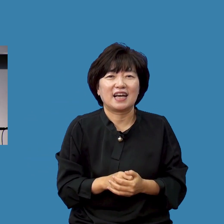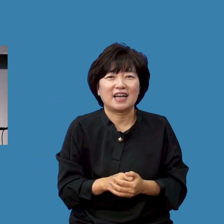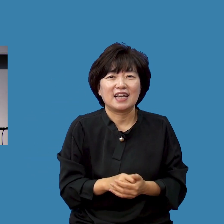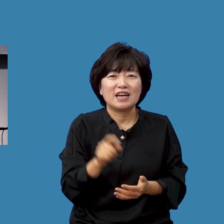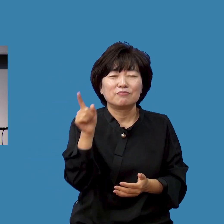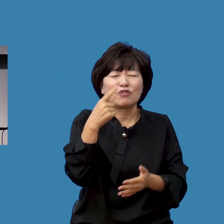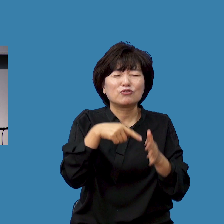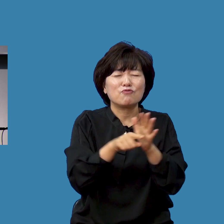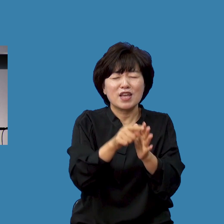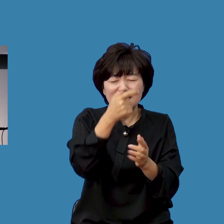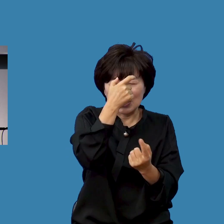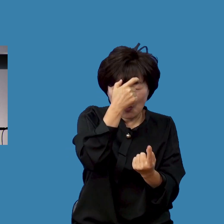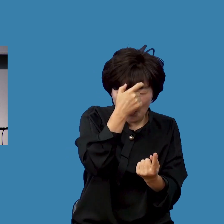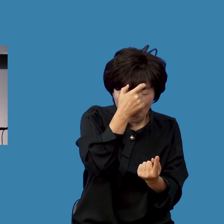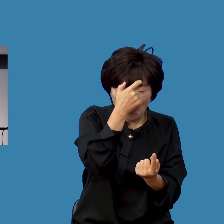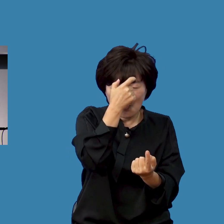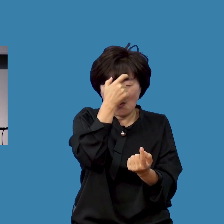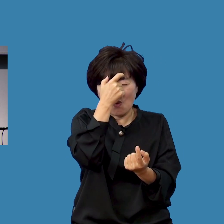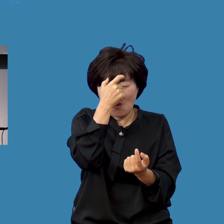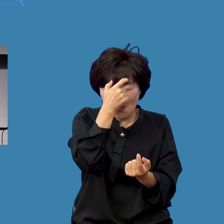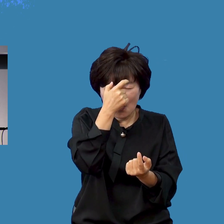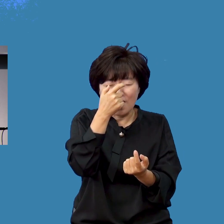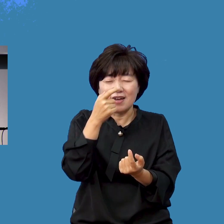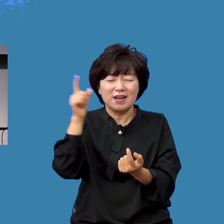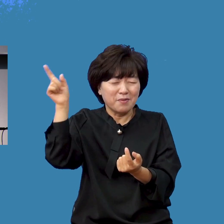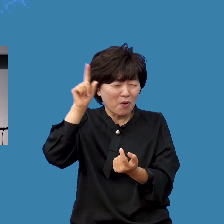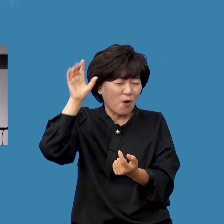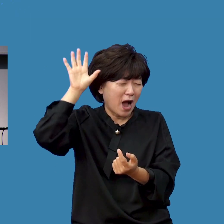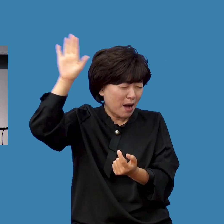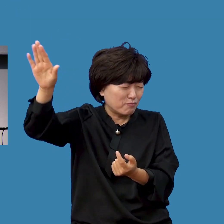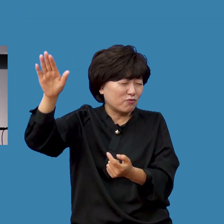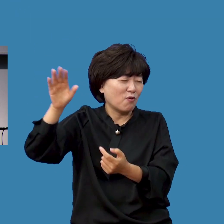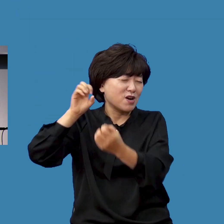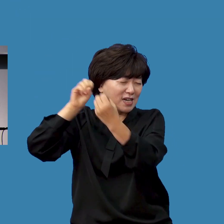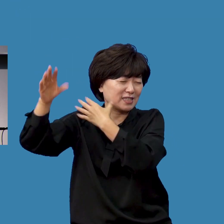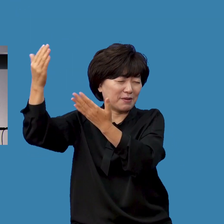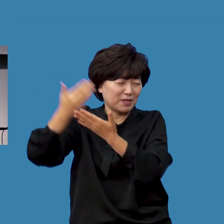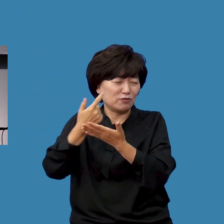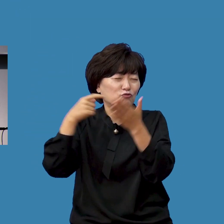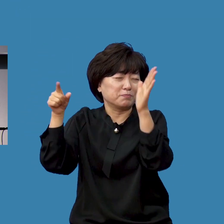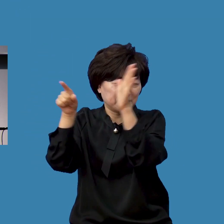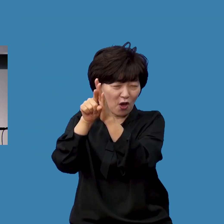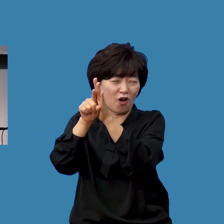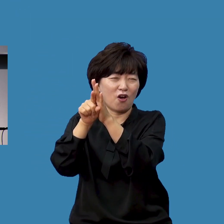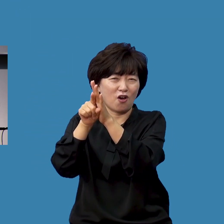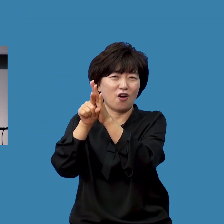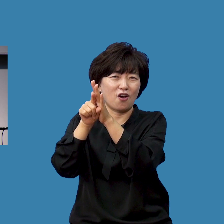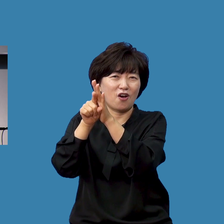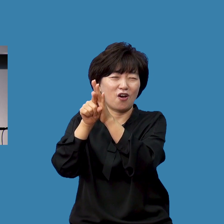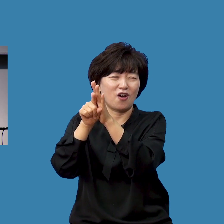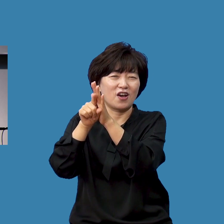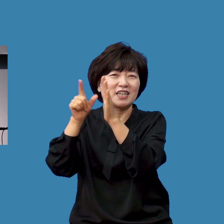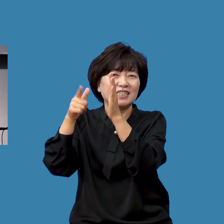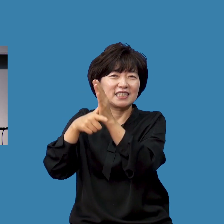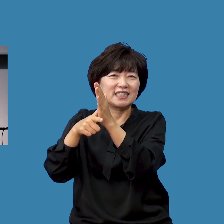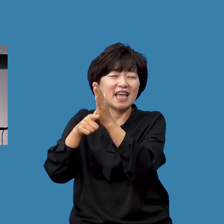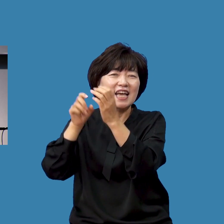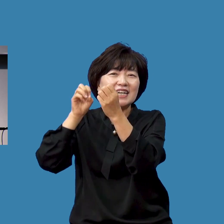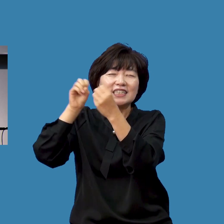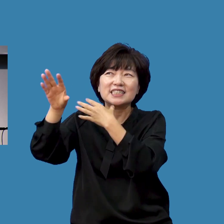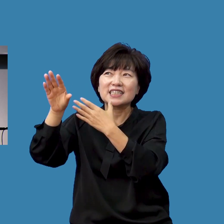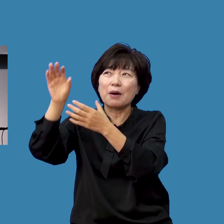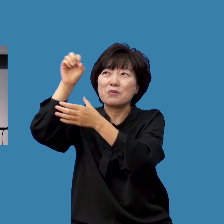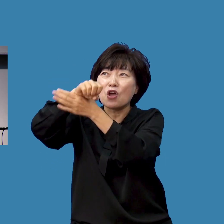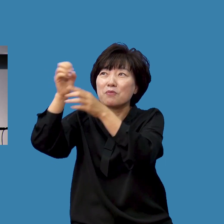네. 무엇을 위해 기도하셨습니까? 그렇다면 그 기도가 반드시 응답될 줄 믿으십시오. 그래야 그 기도에